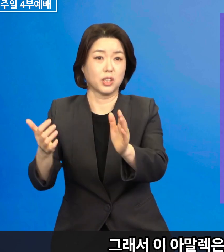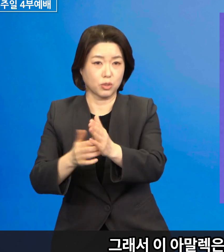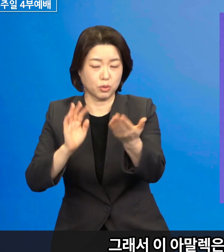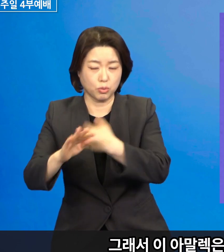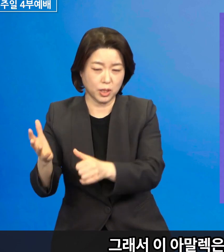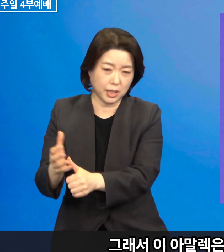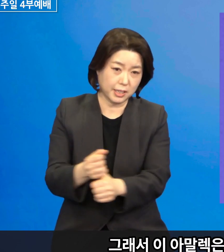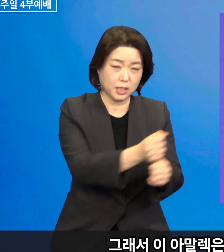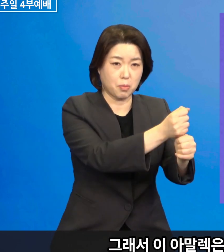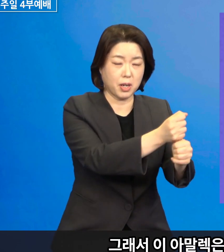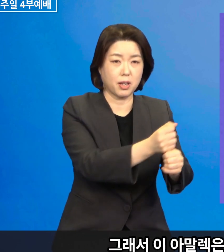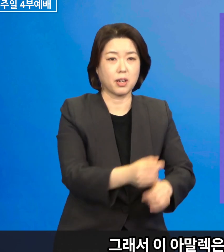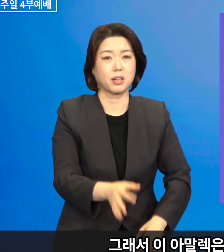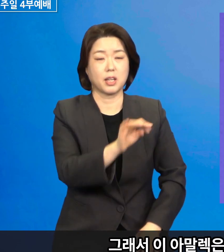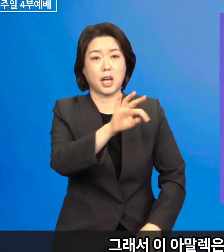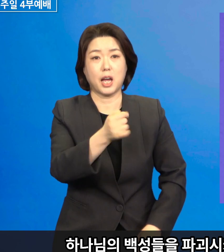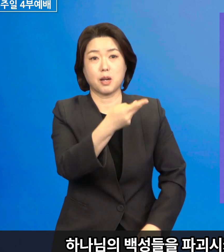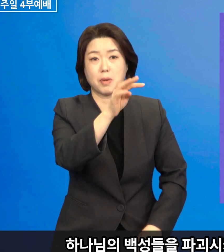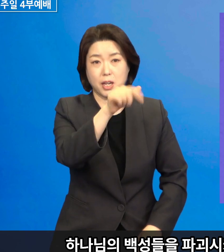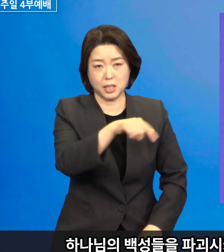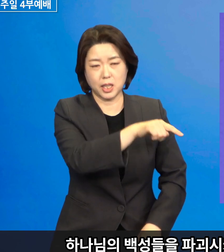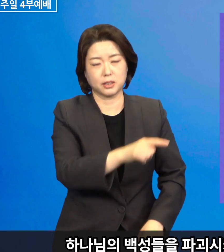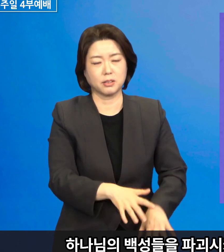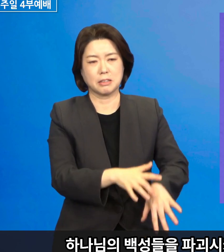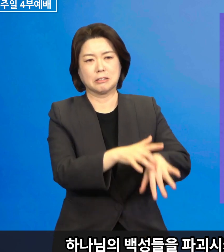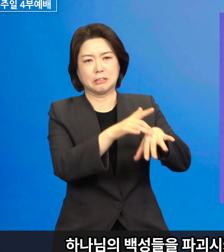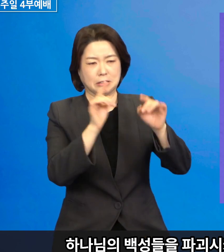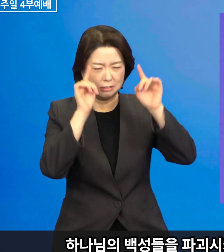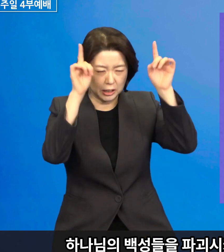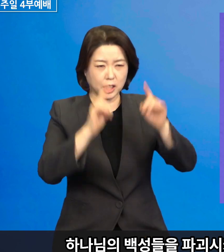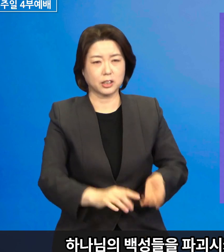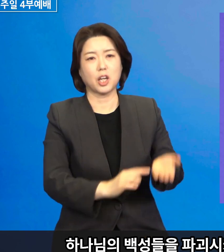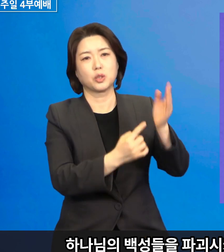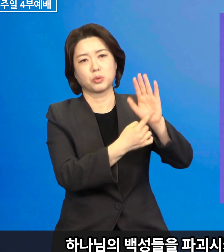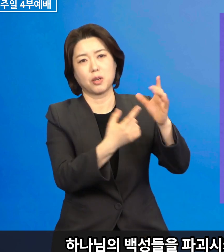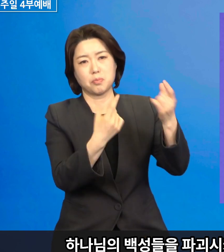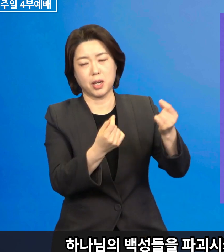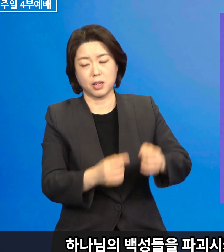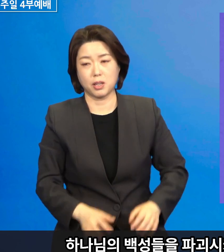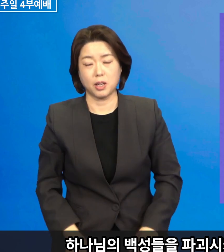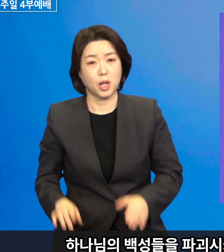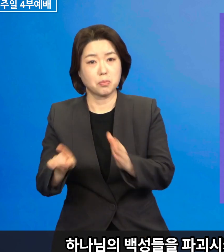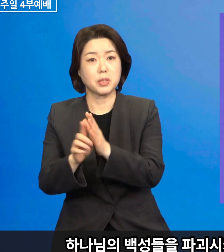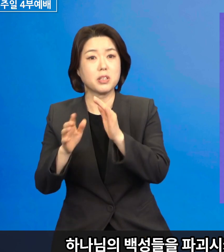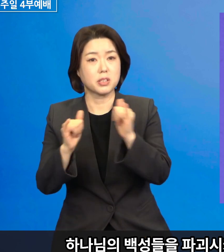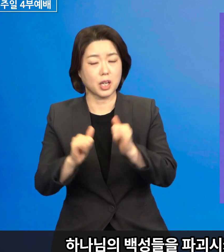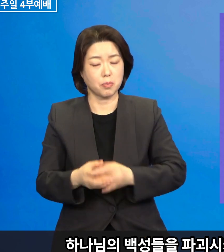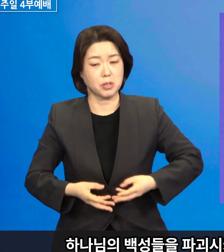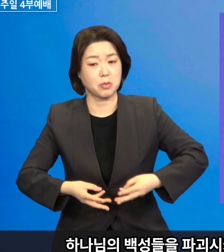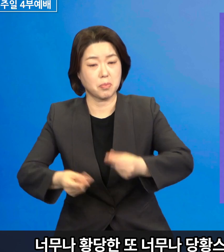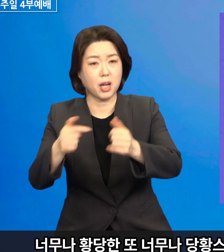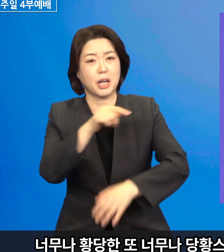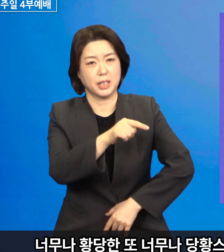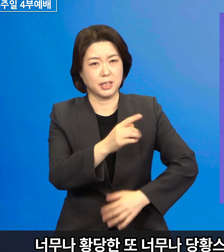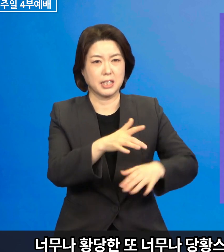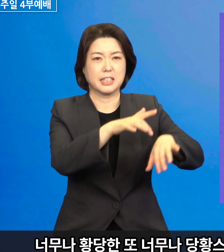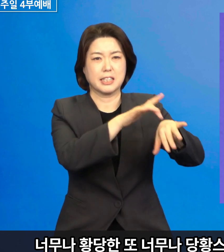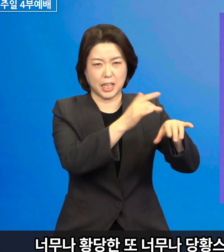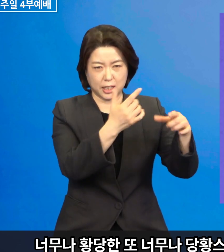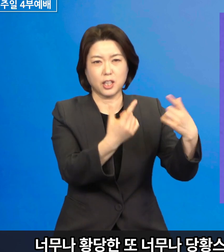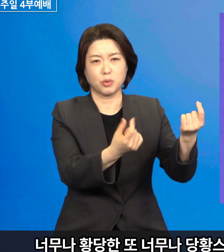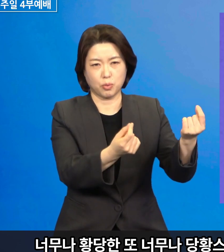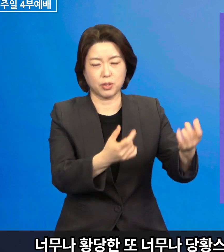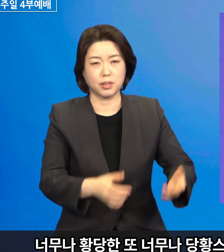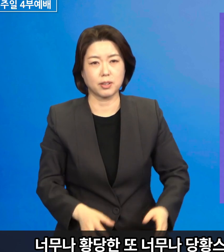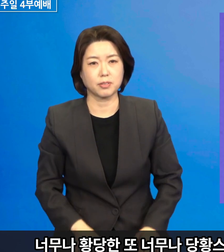아말렉은 보통 이 사탄을 상징해요. 하나님의 백성들을 파괴시키는 이런 일이 벌어진 거예요. 너무나 황당한